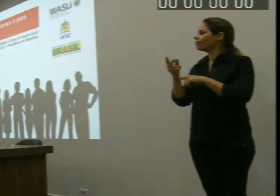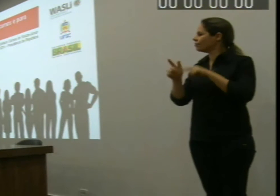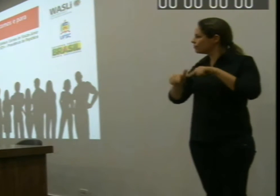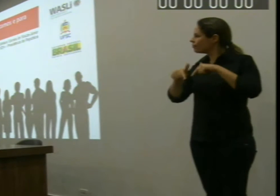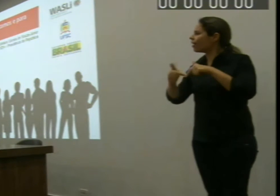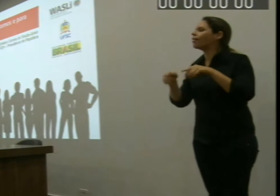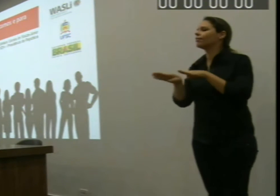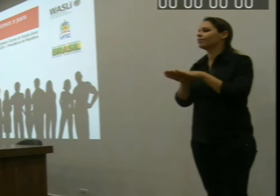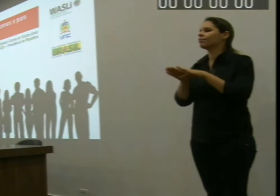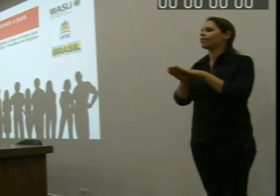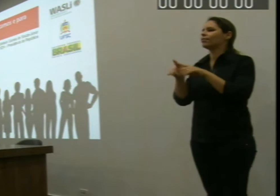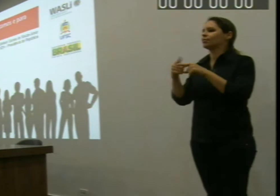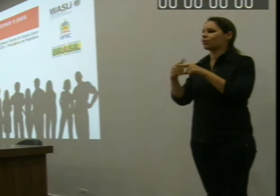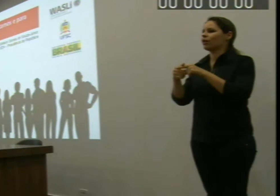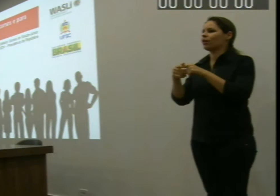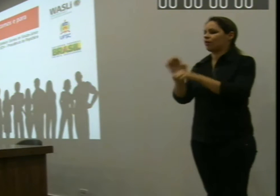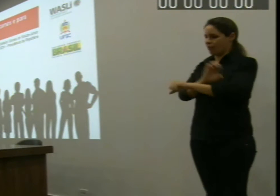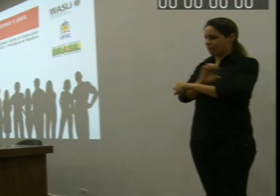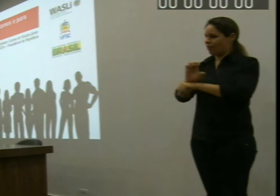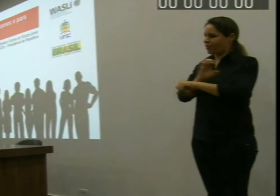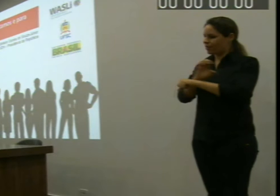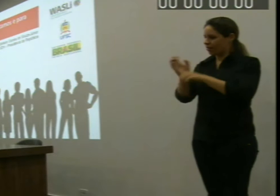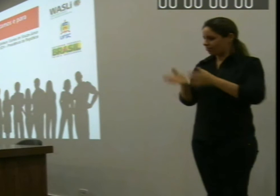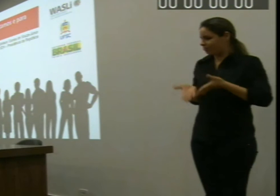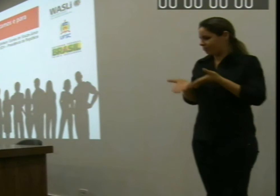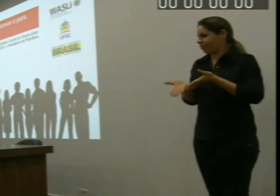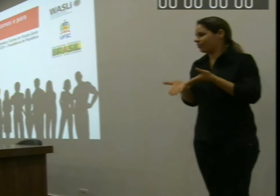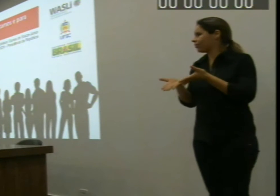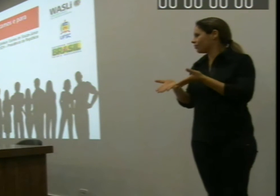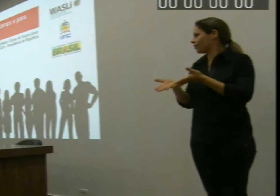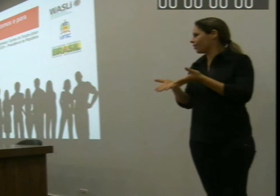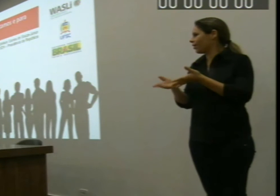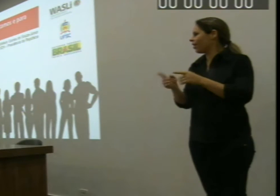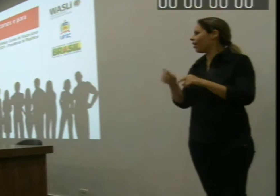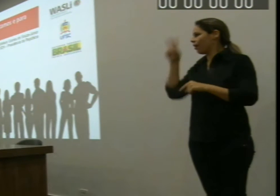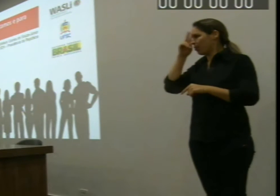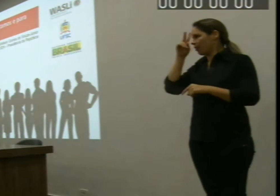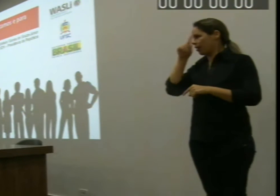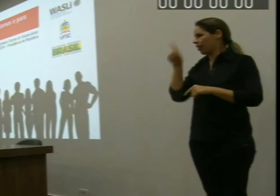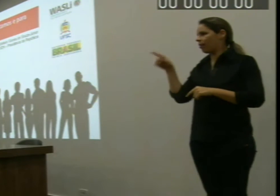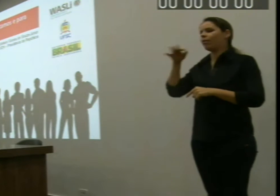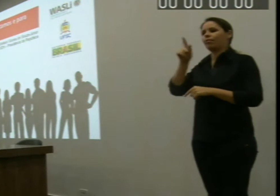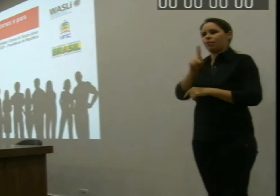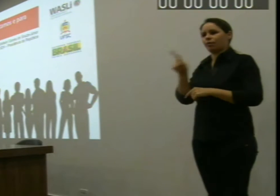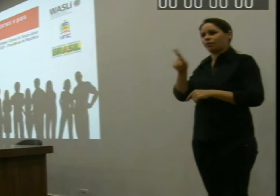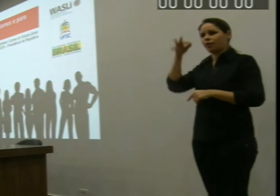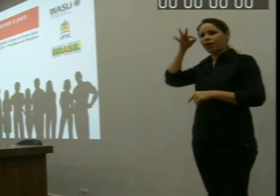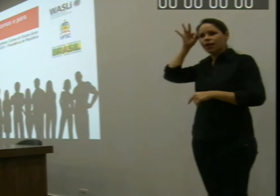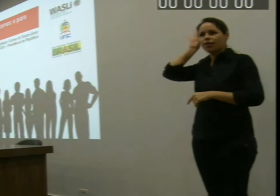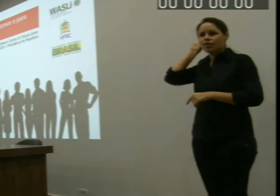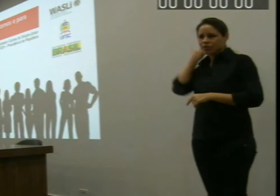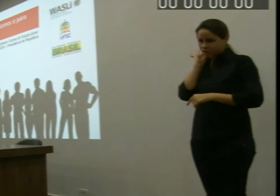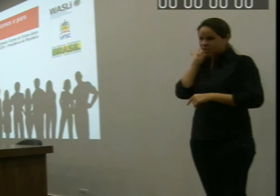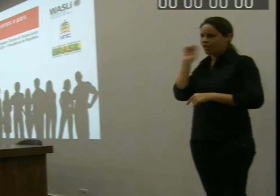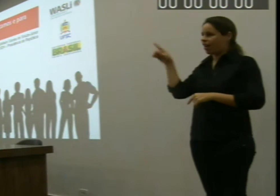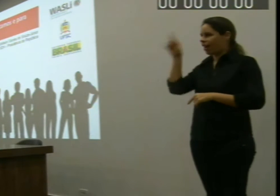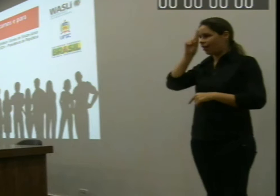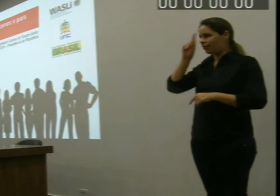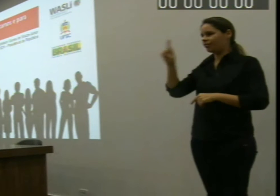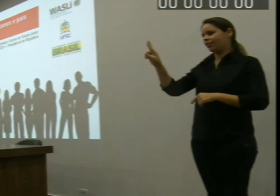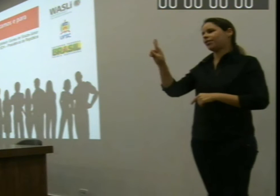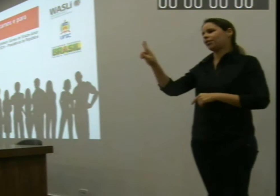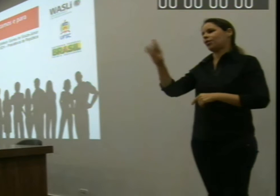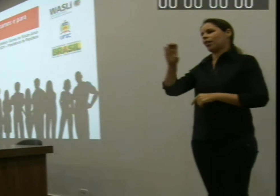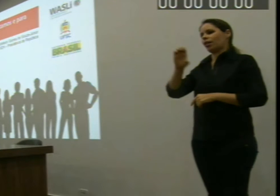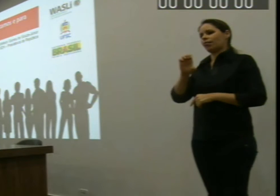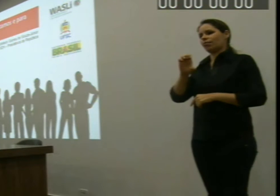primeira oportunidade foi oferecida pela professora Shirley quando ela era diretora do seada Eu Acredito que muitos já